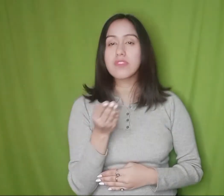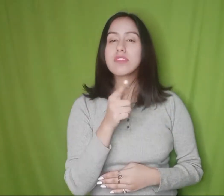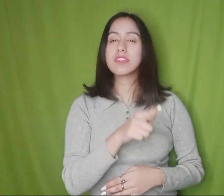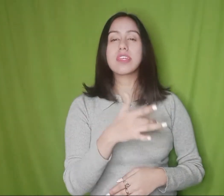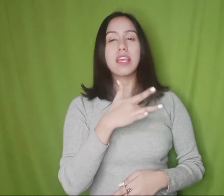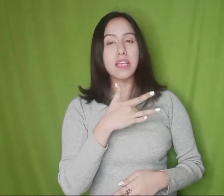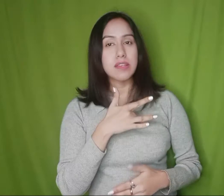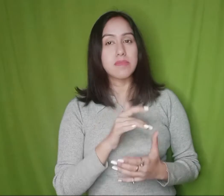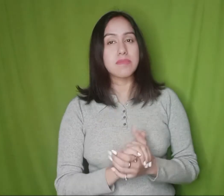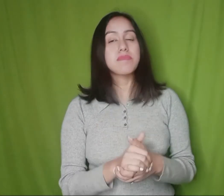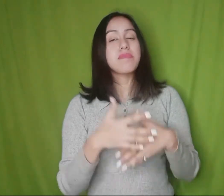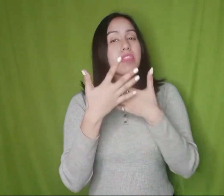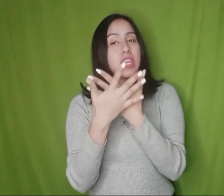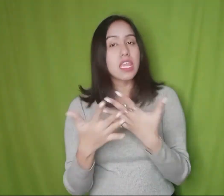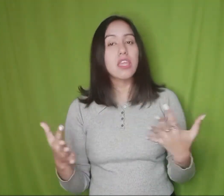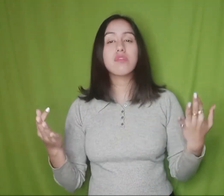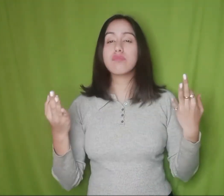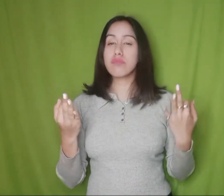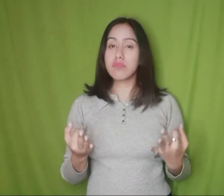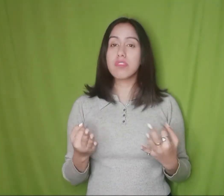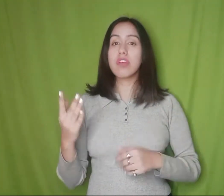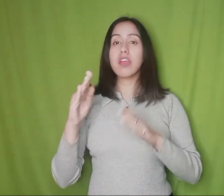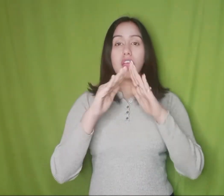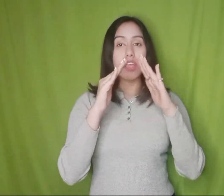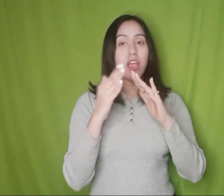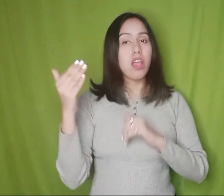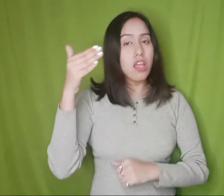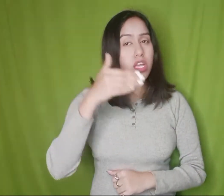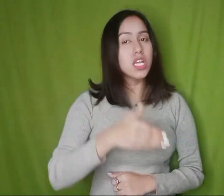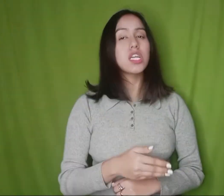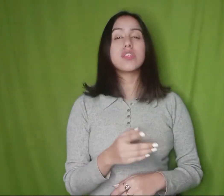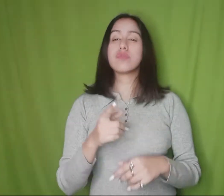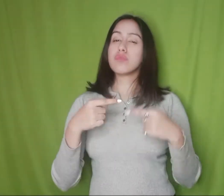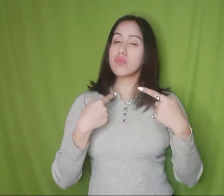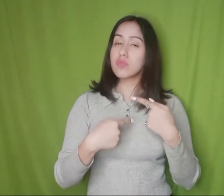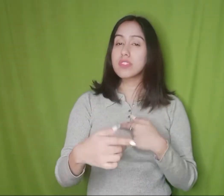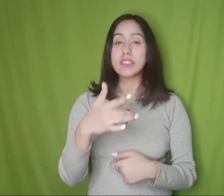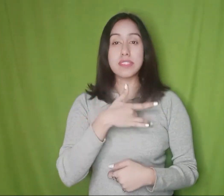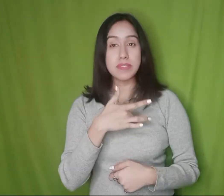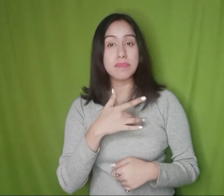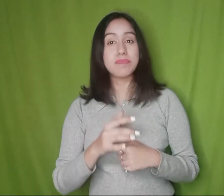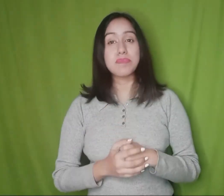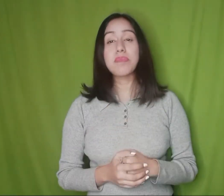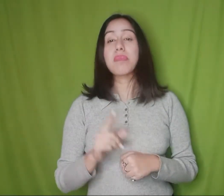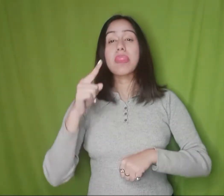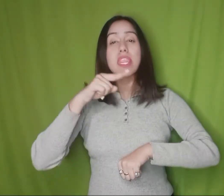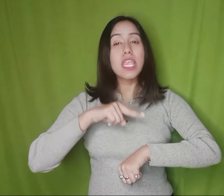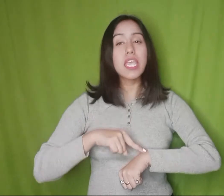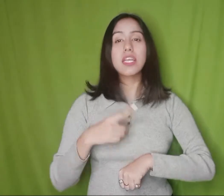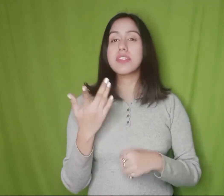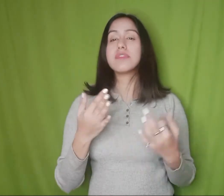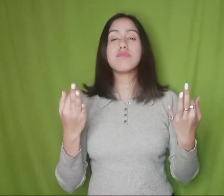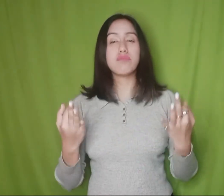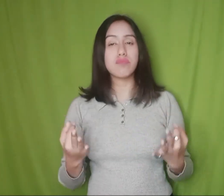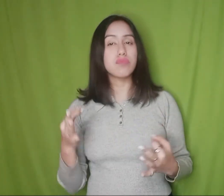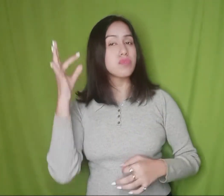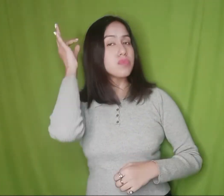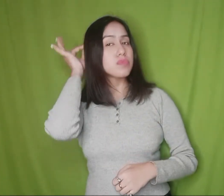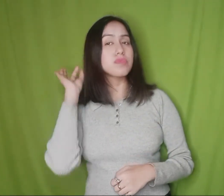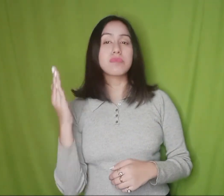साधुओं का विशेष ध्यान था। दरवाजे पर आने वाला हर साधु पूजनीय होता था, आदरणीय होता था। एक दिन ऐसे